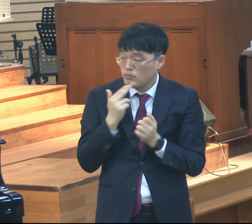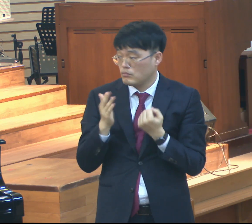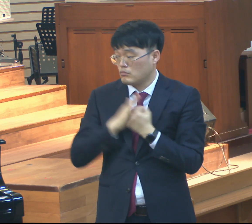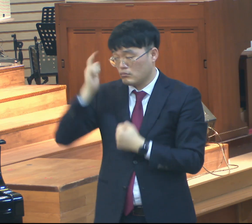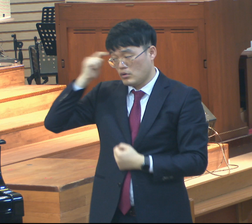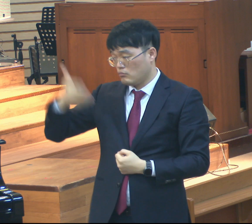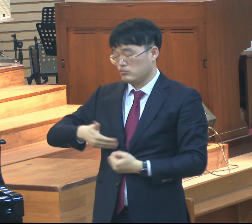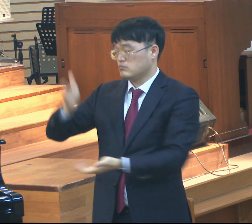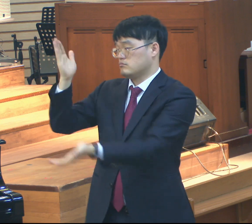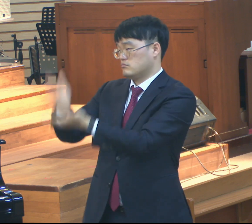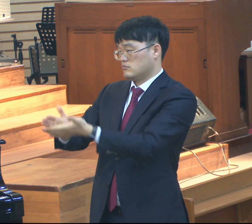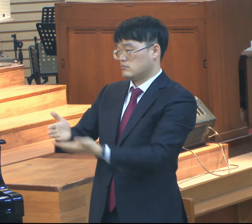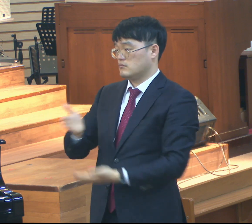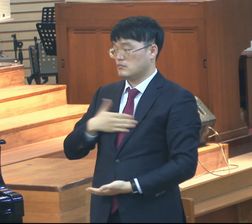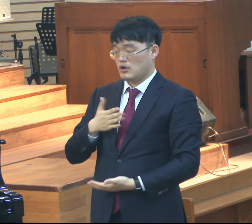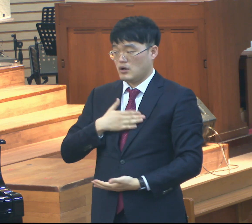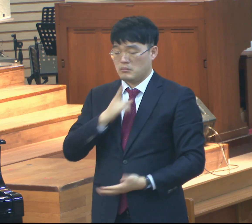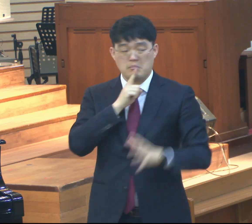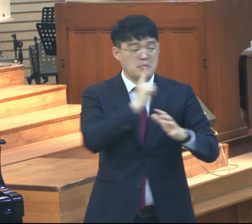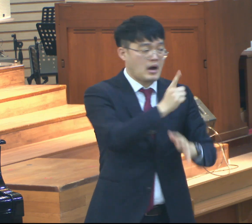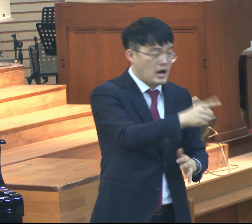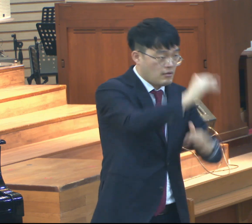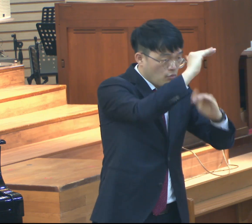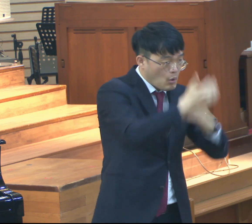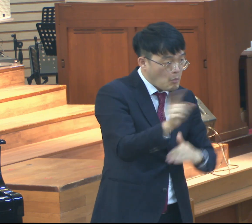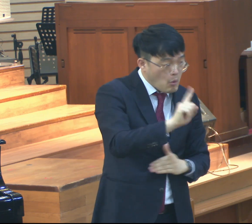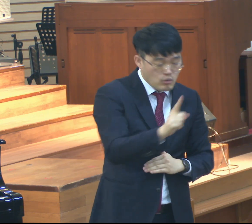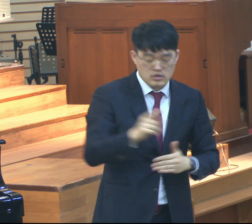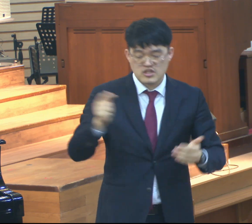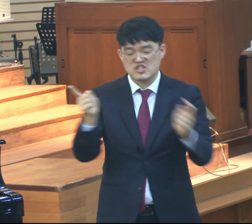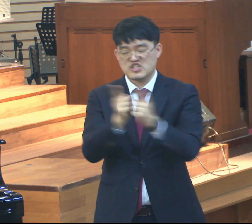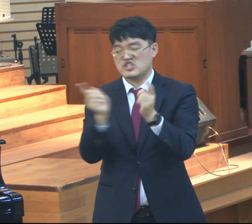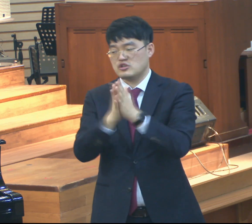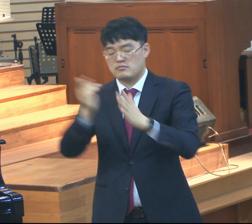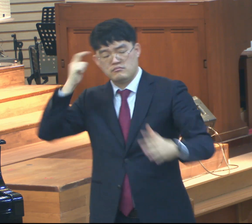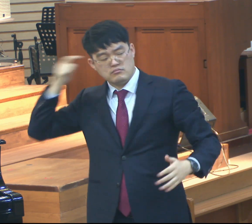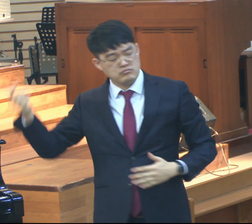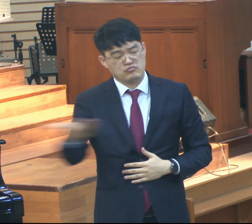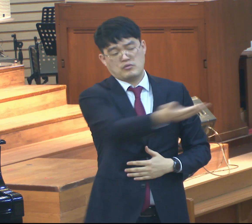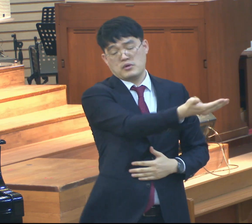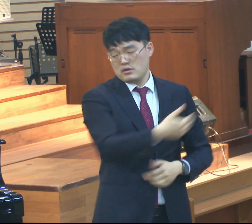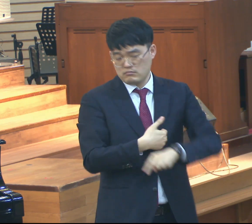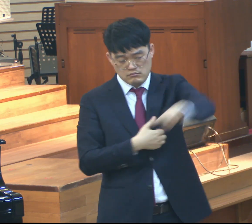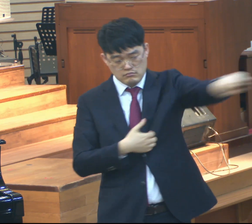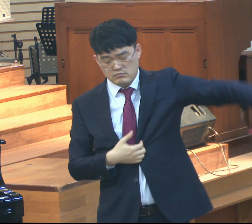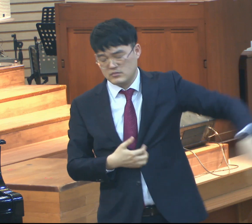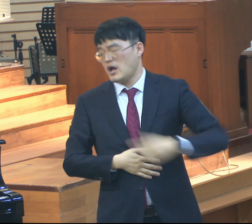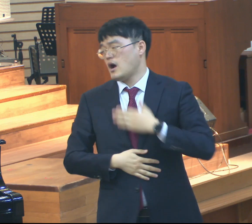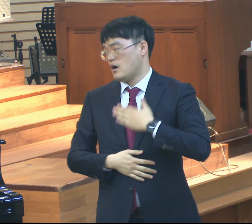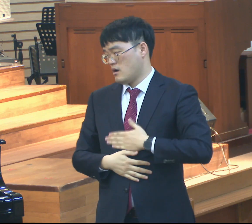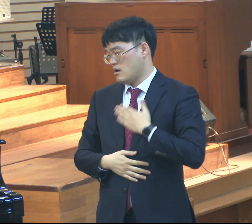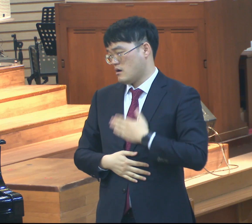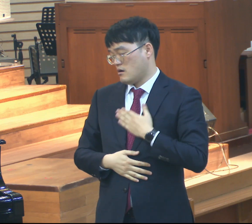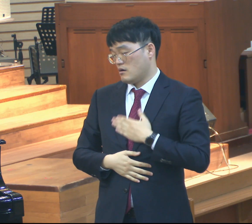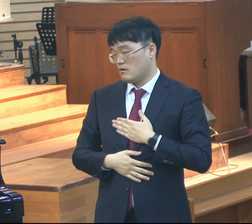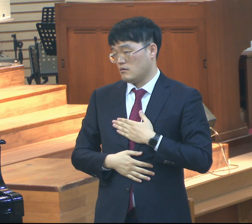말을 하였는지 들은 자에게 물어보라. 그들이 내가 하던 말을 아느니라. 예수님은 좀 소극적인